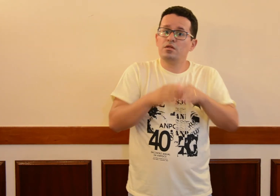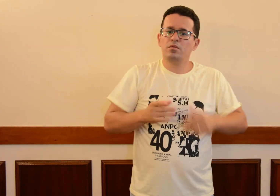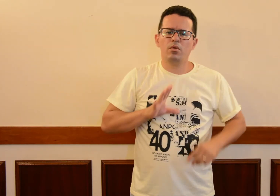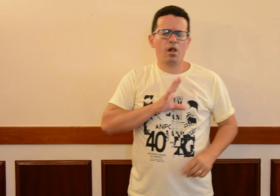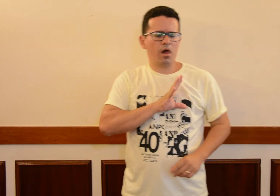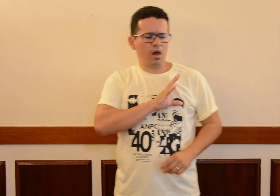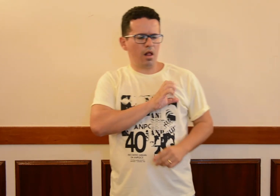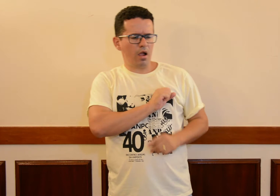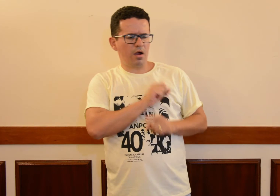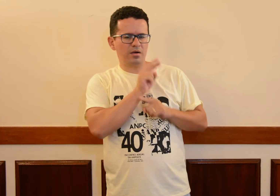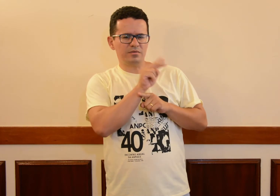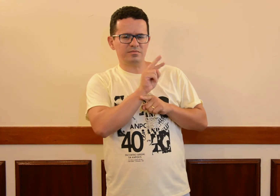conversas evidenciavam